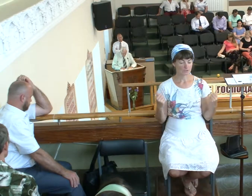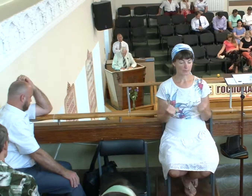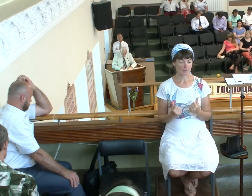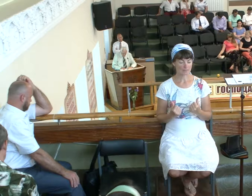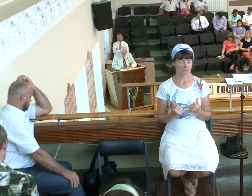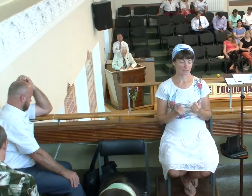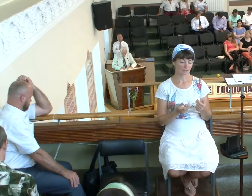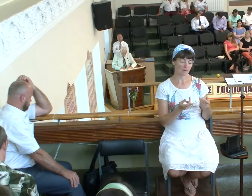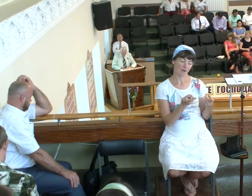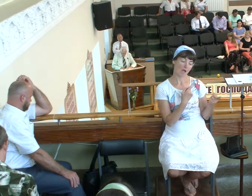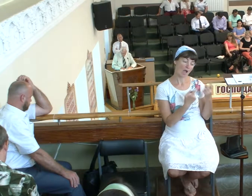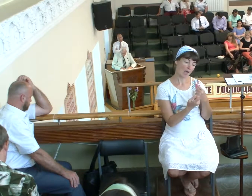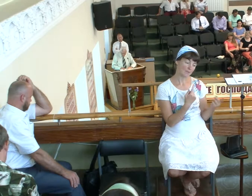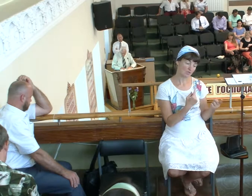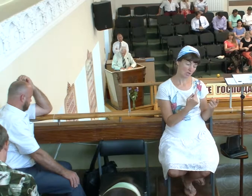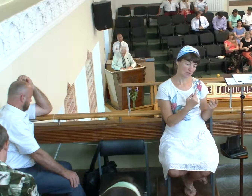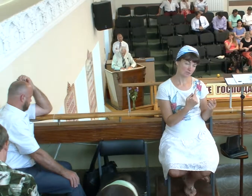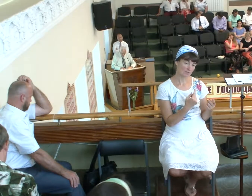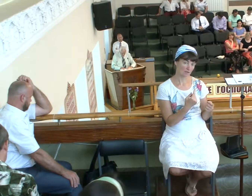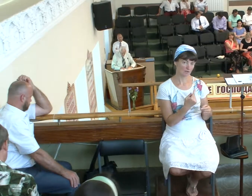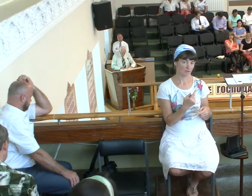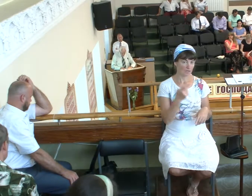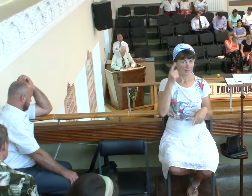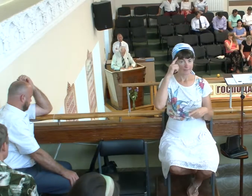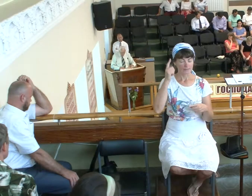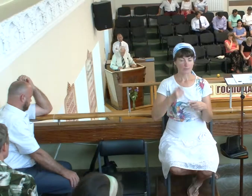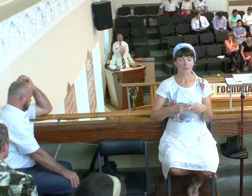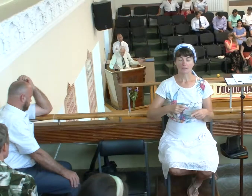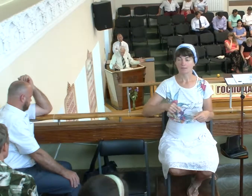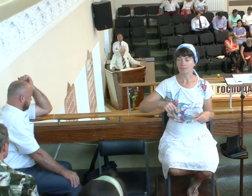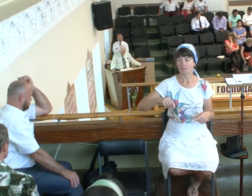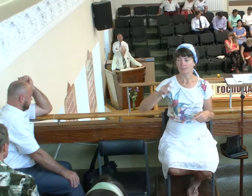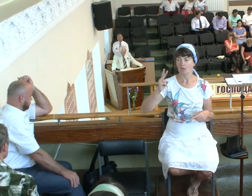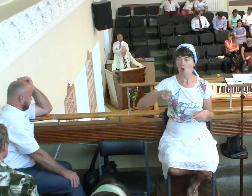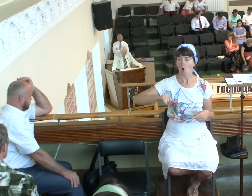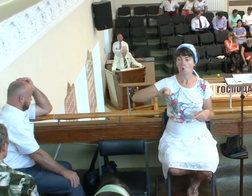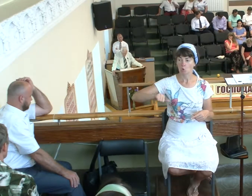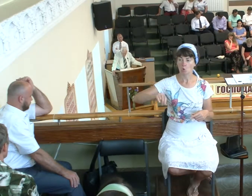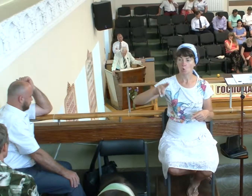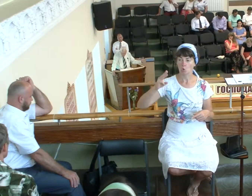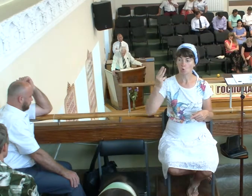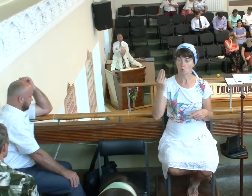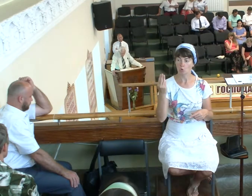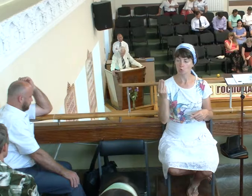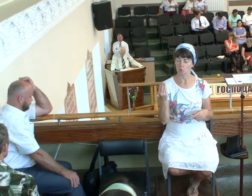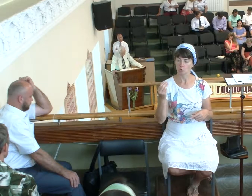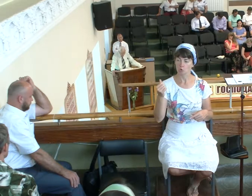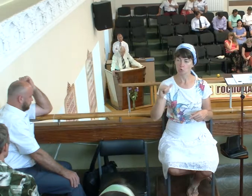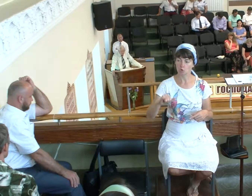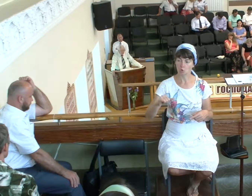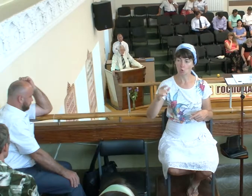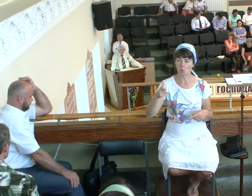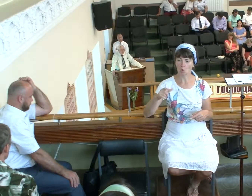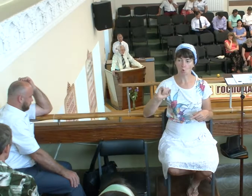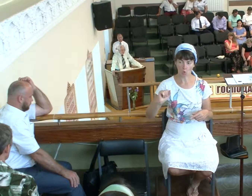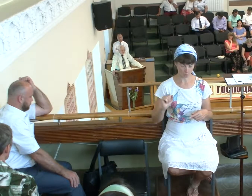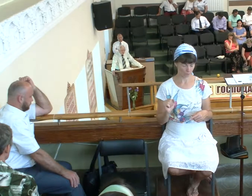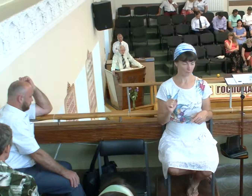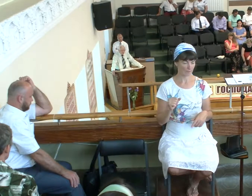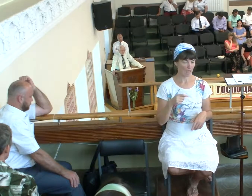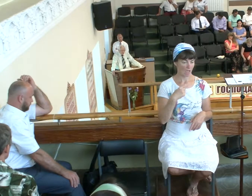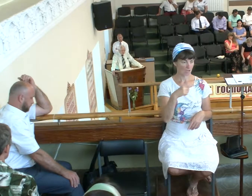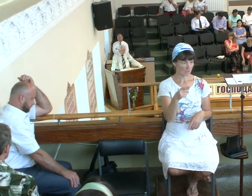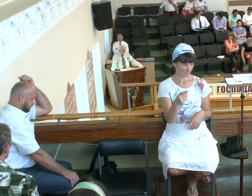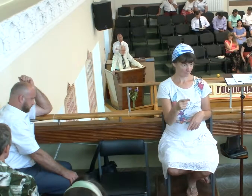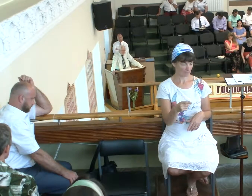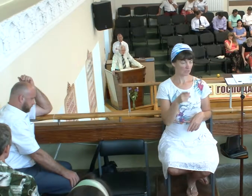братом, в Румовской церкви, как говорит, наши подростки играли в